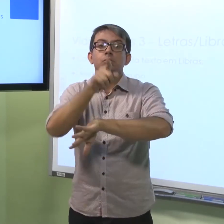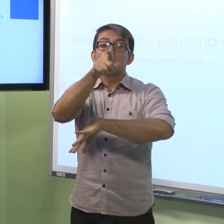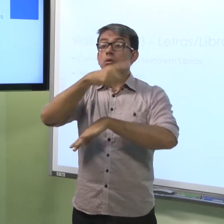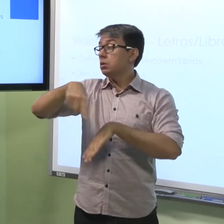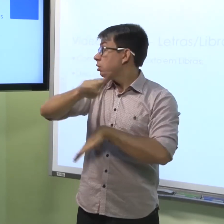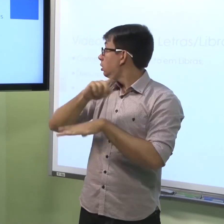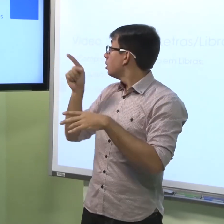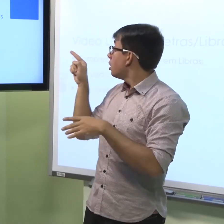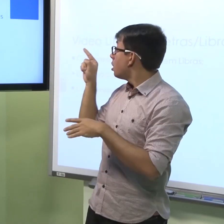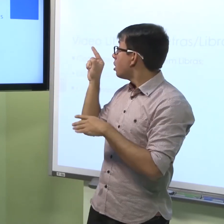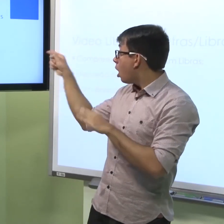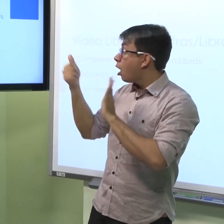podem